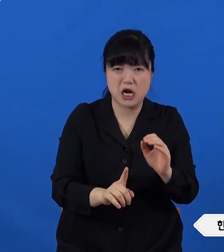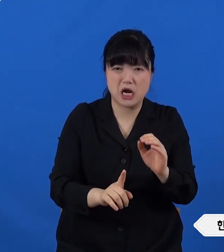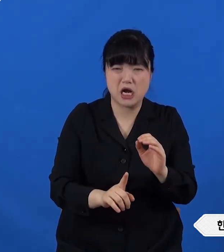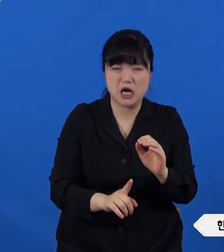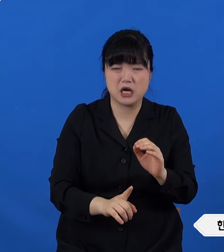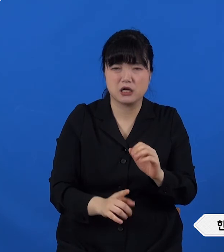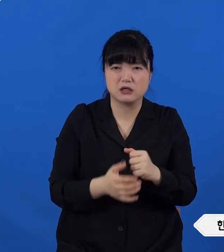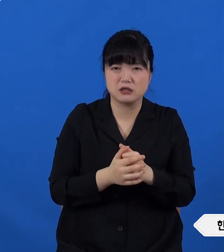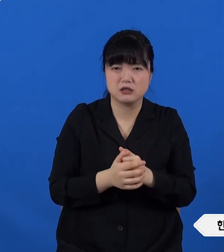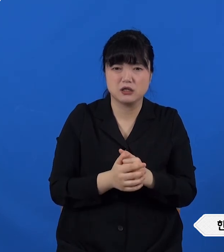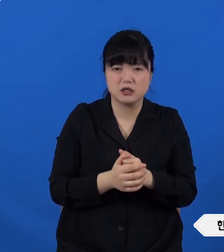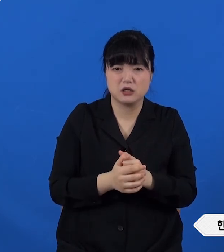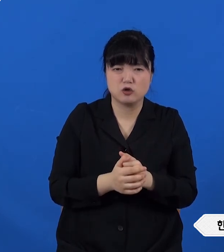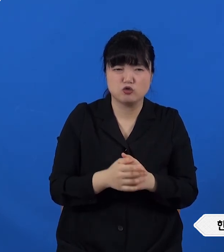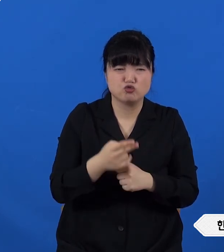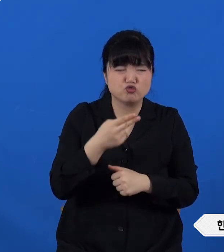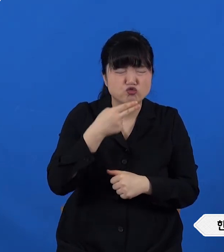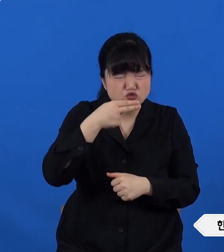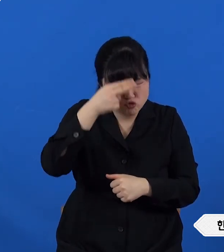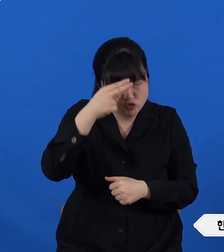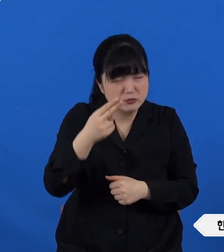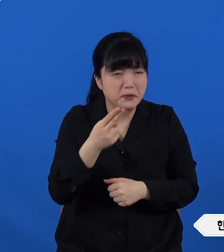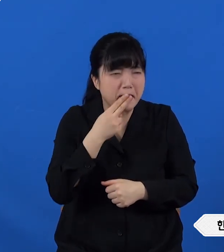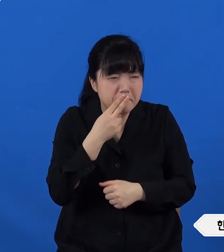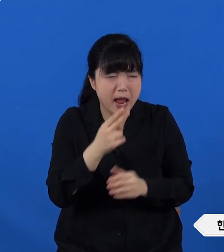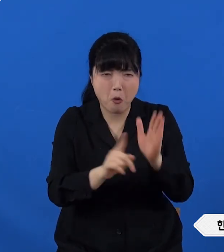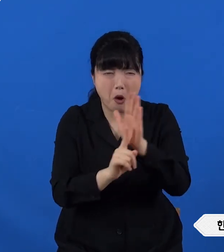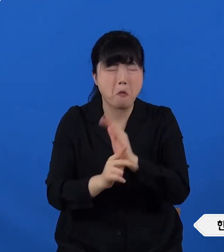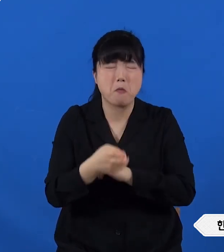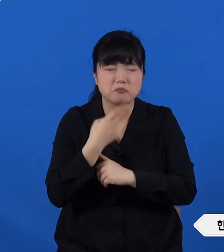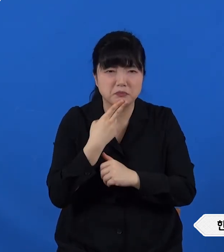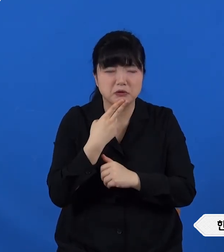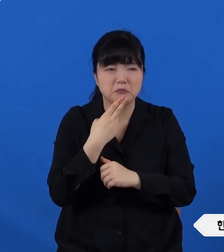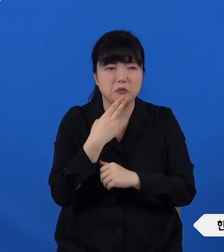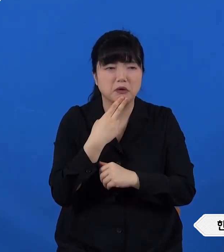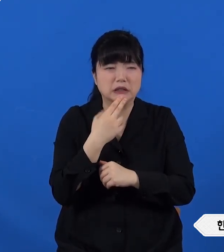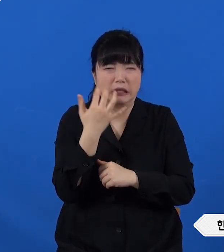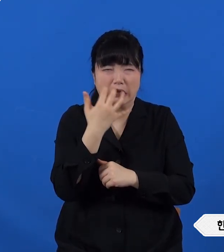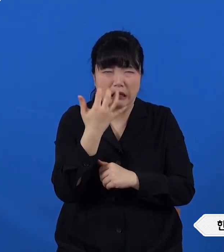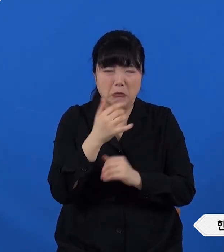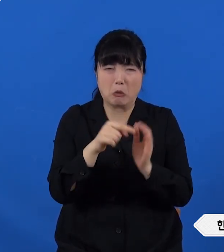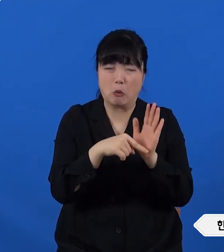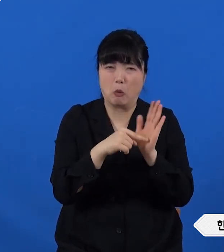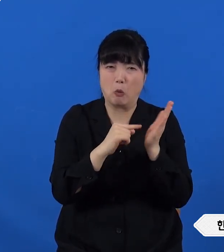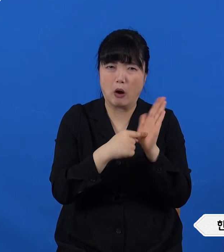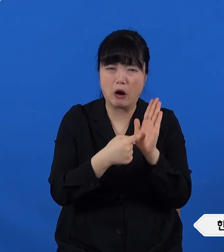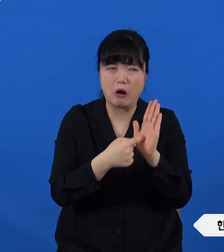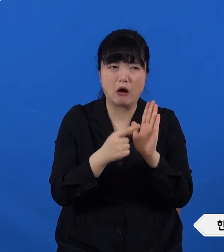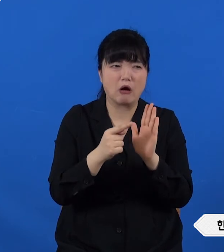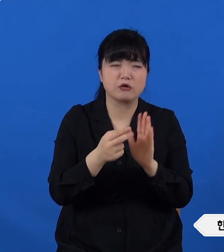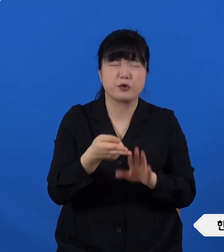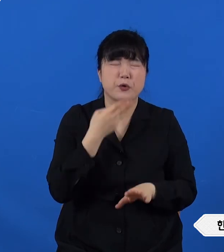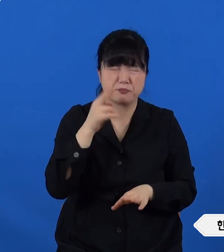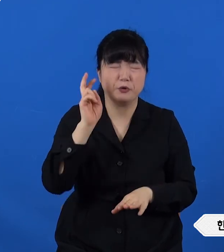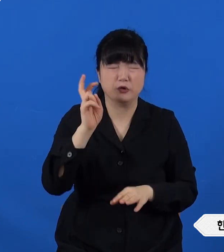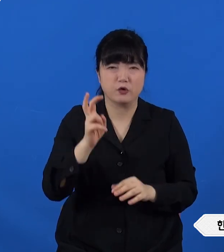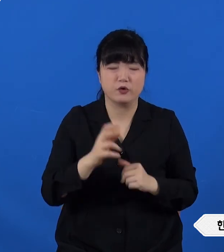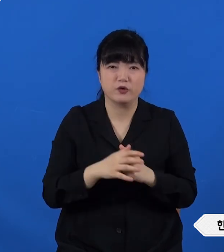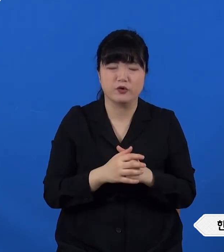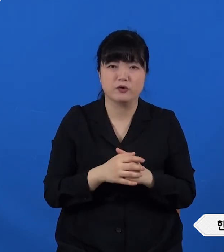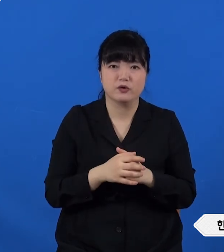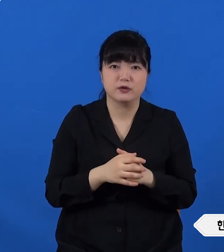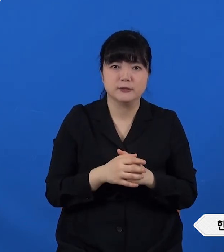겁니다. 술, 담배 광고도 안 하셨을 것입니다. 선정적인 보도, 부스만 늘리는 보도 그런 거 안 하셨을